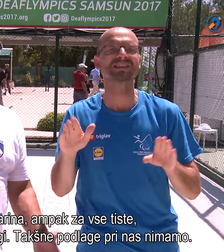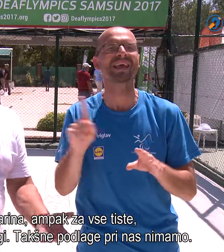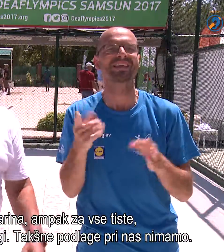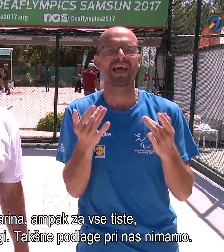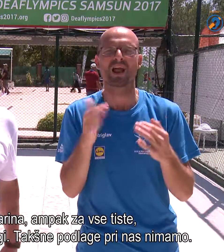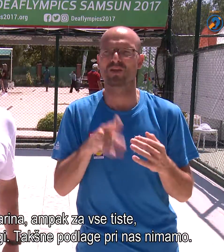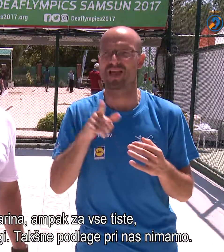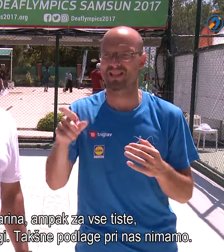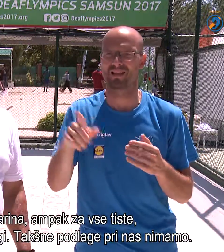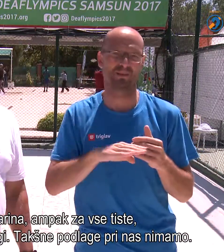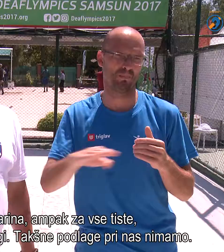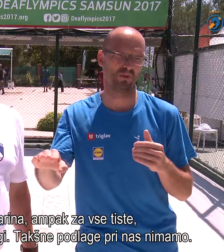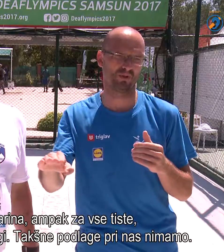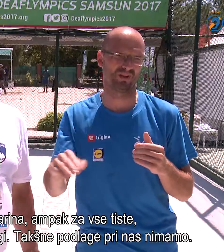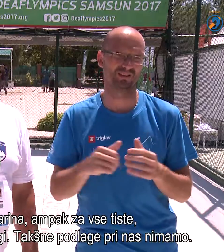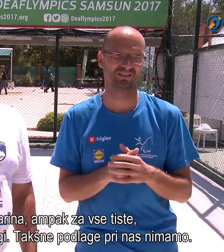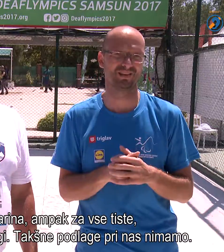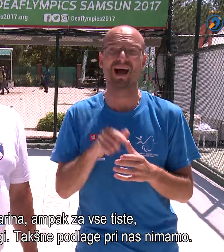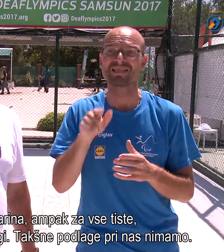takšni podlogi, takšnih podlog pri nas nimamo.